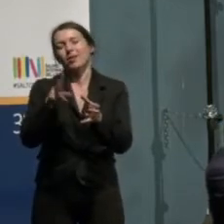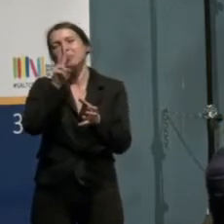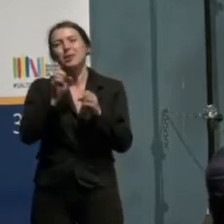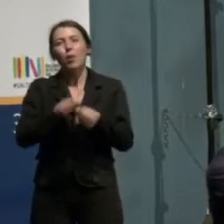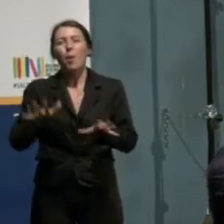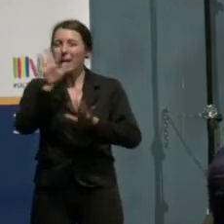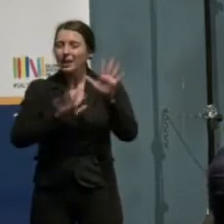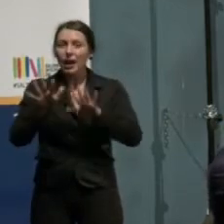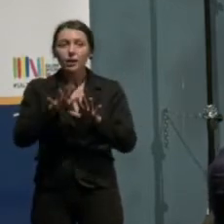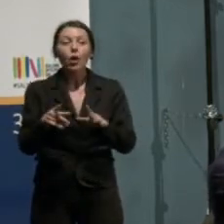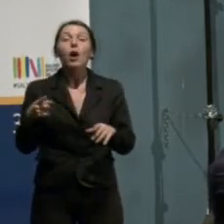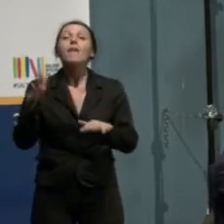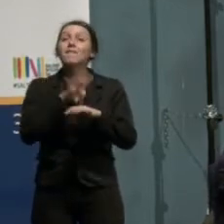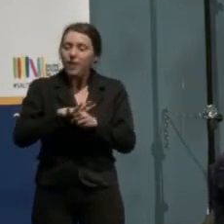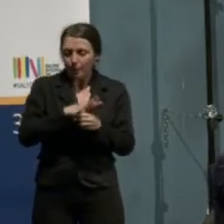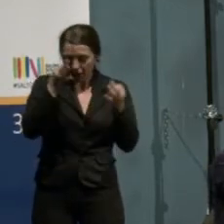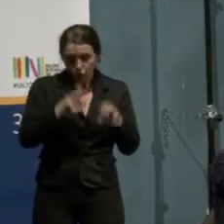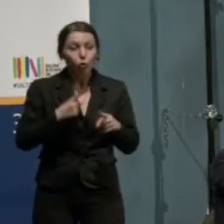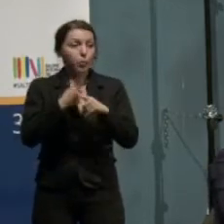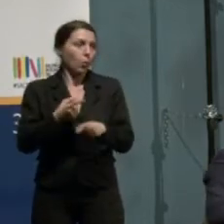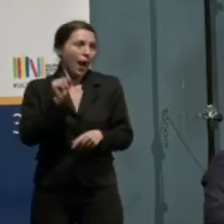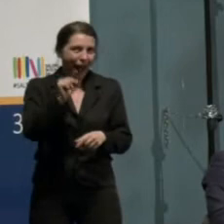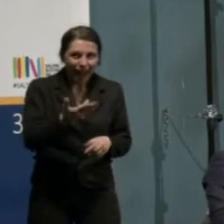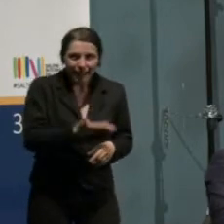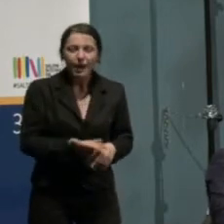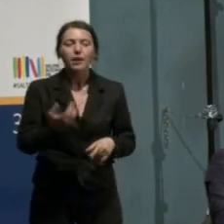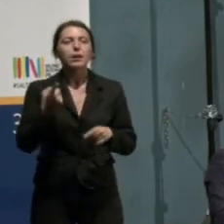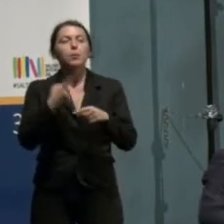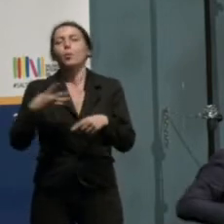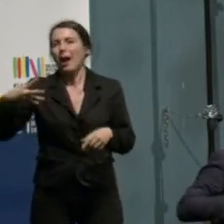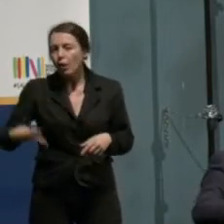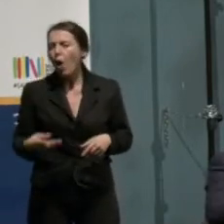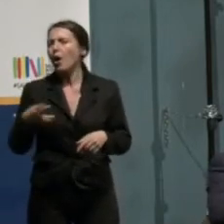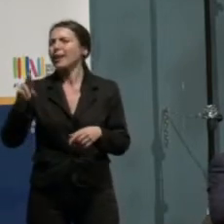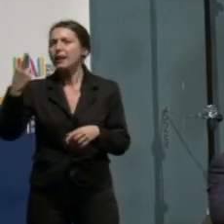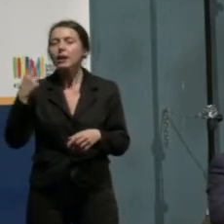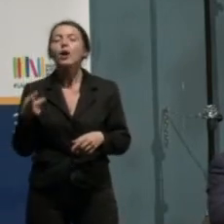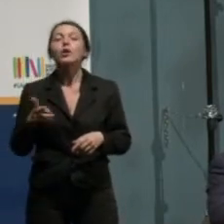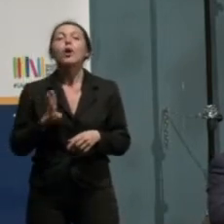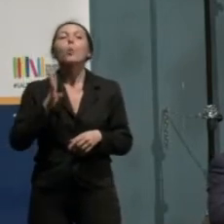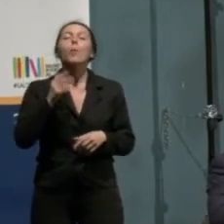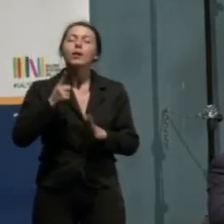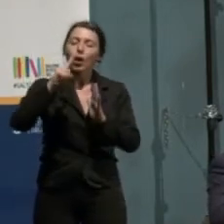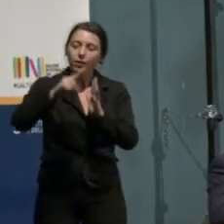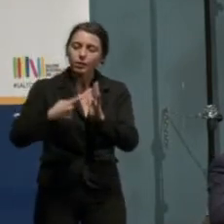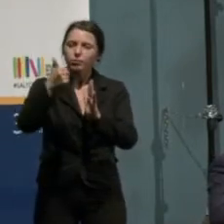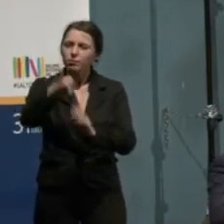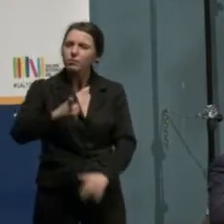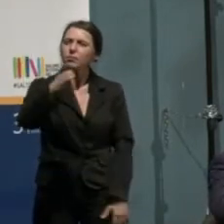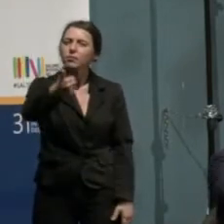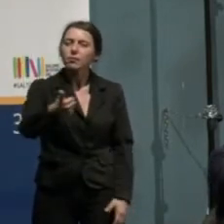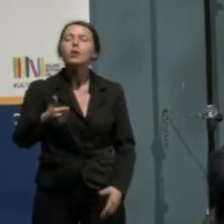famiglia ha deciso e alessandra e insieme con manconi con riccardo il 14 di ogni mese di fare la scorta mediatica